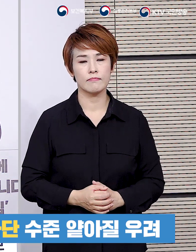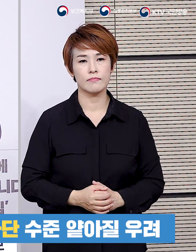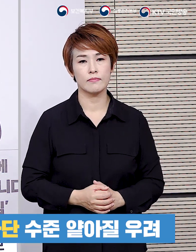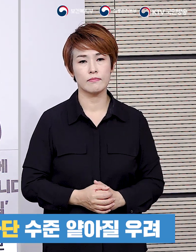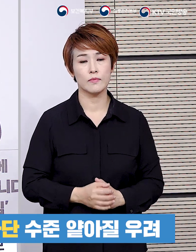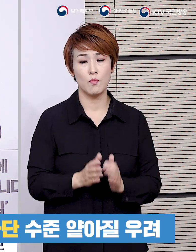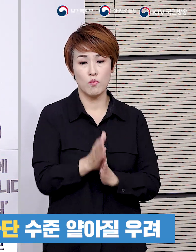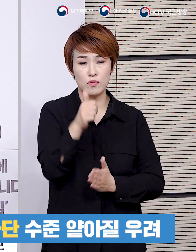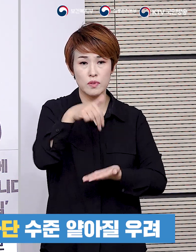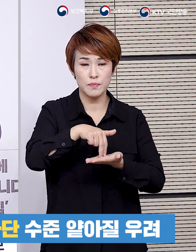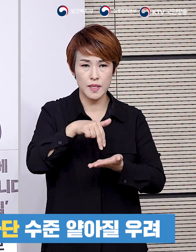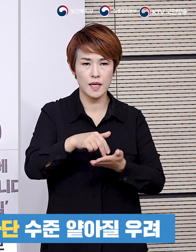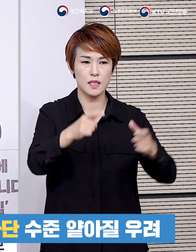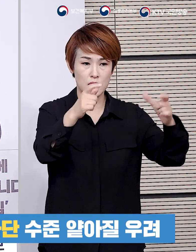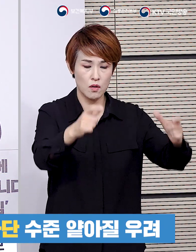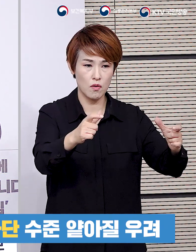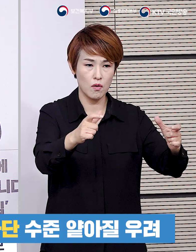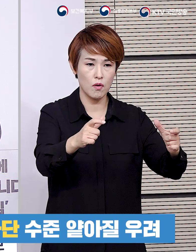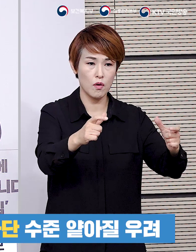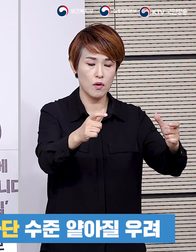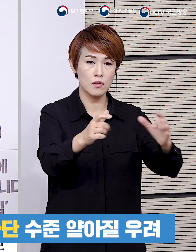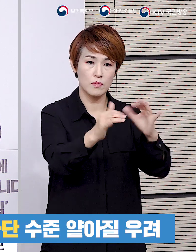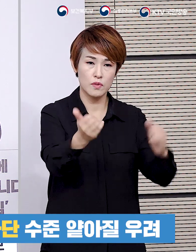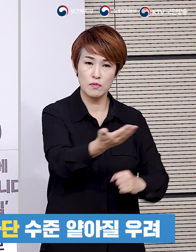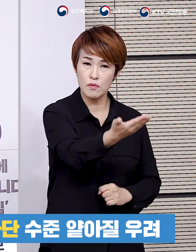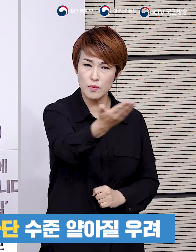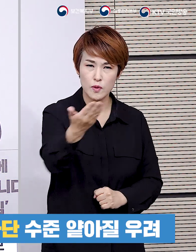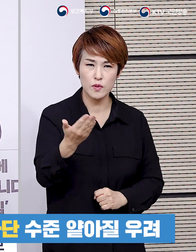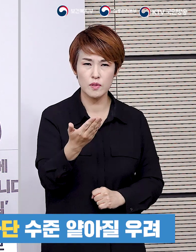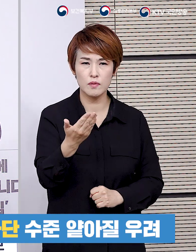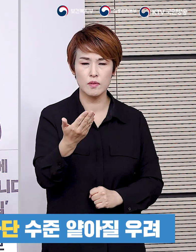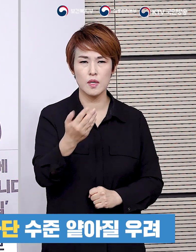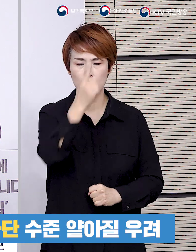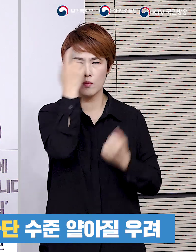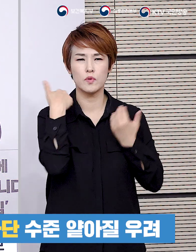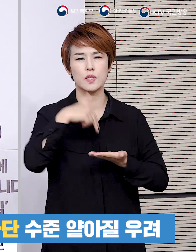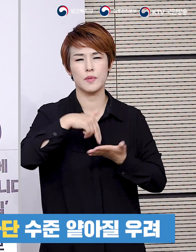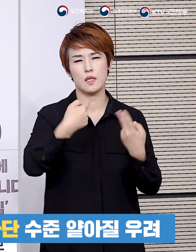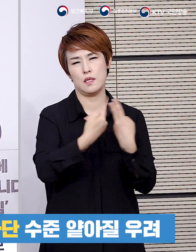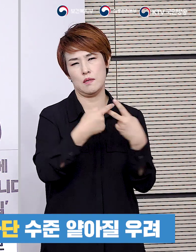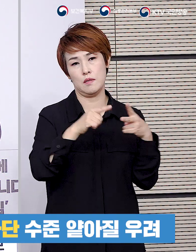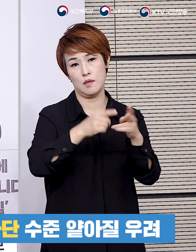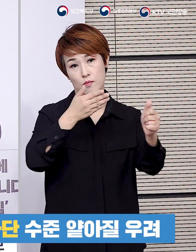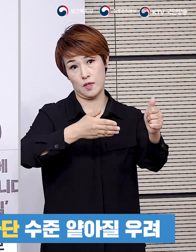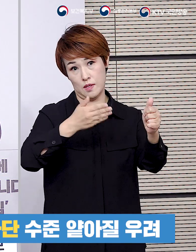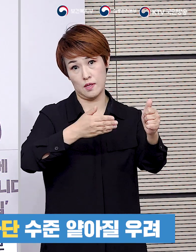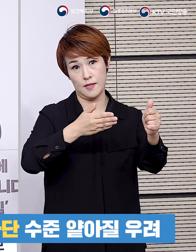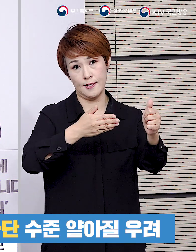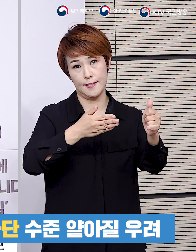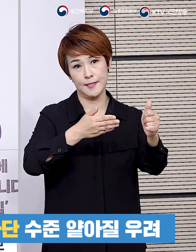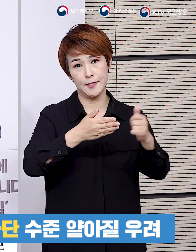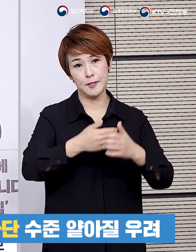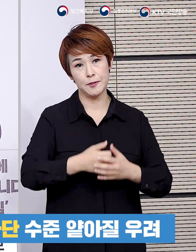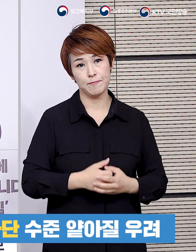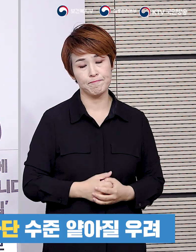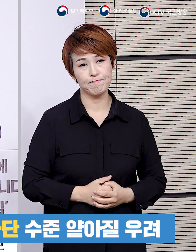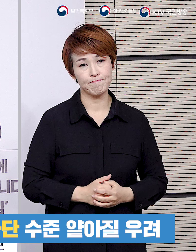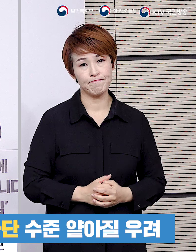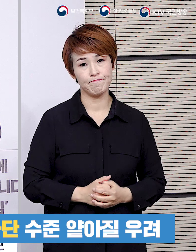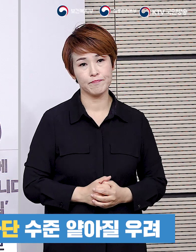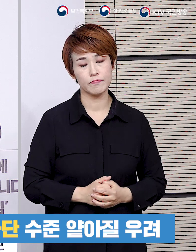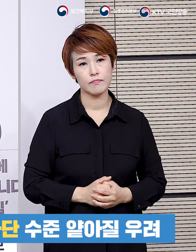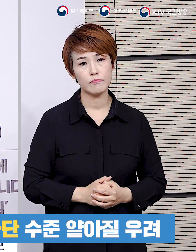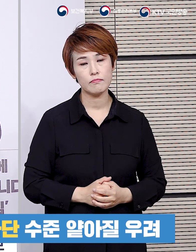됩니다. 저희로서는 지역사회 주민들께서 이러한 취지를 충분히 이해하시고 이러한